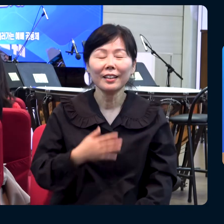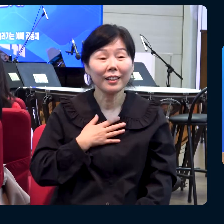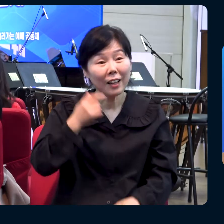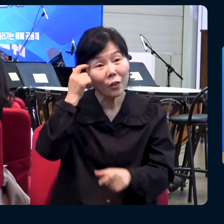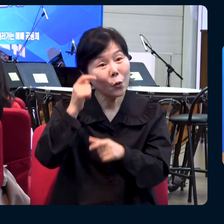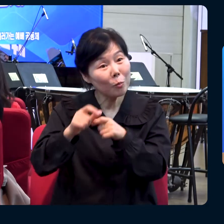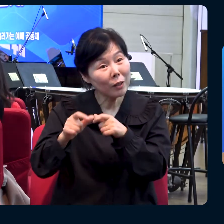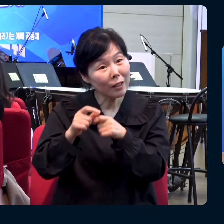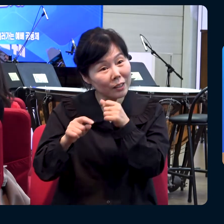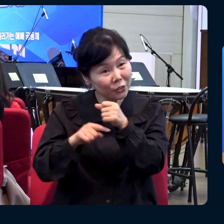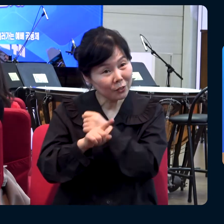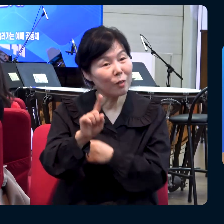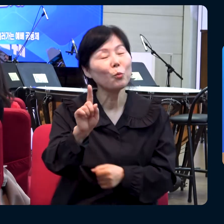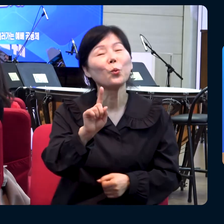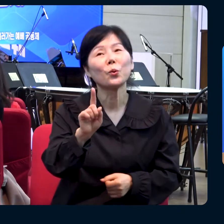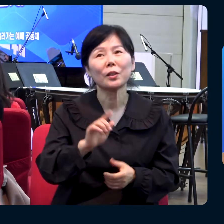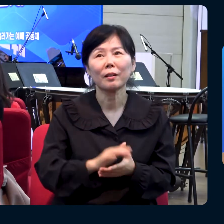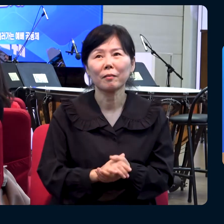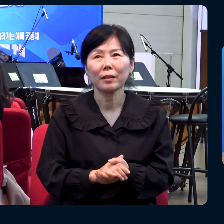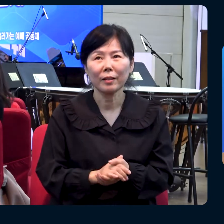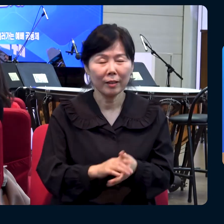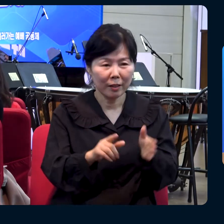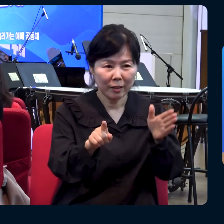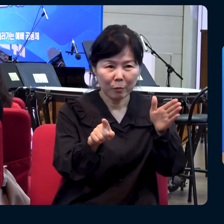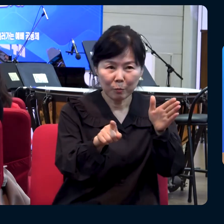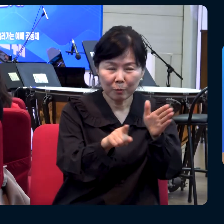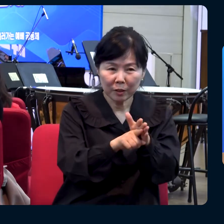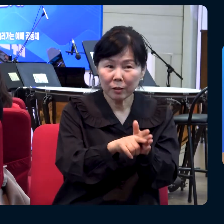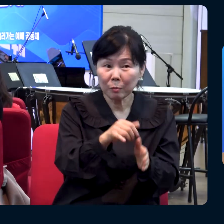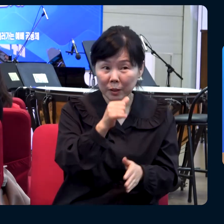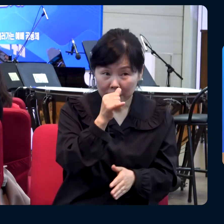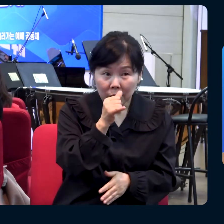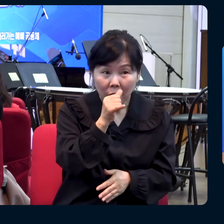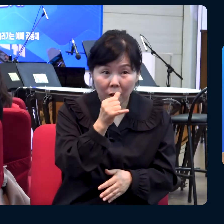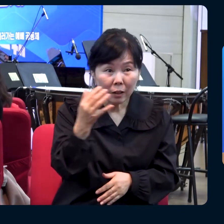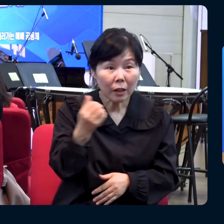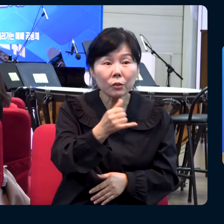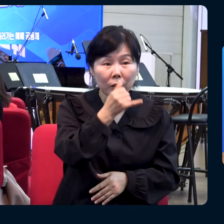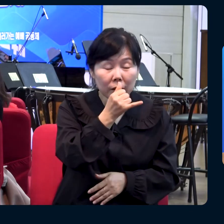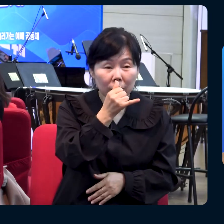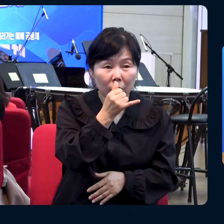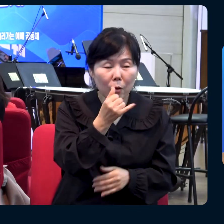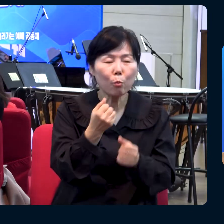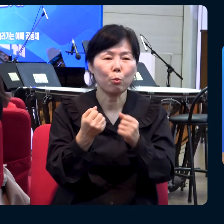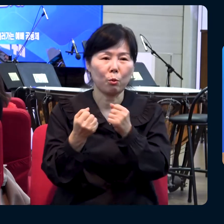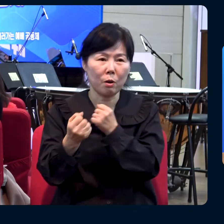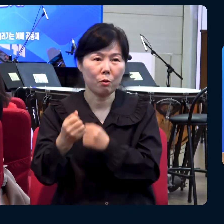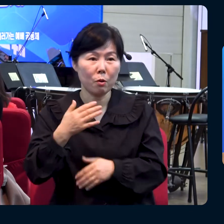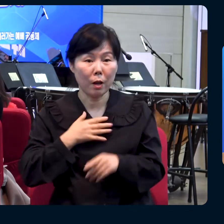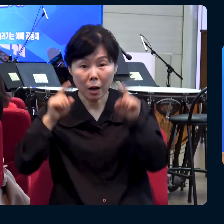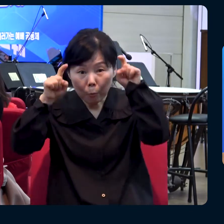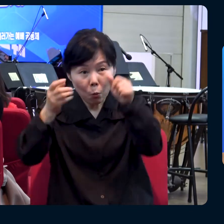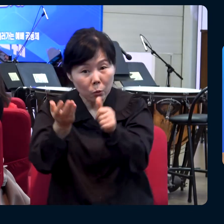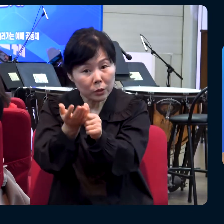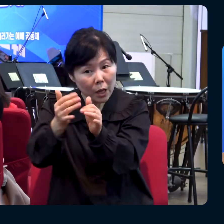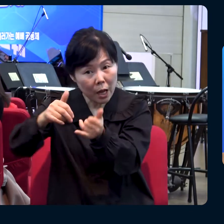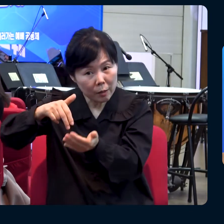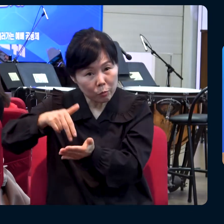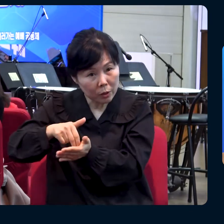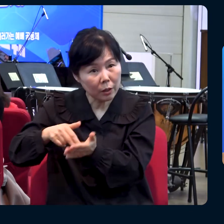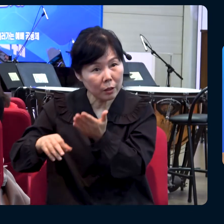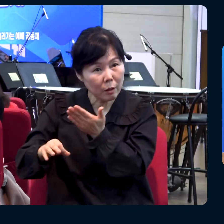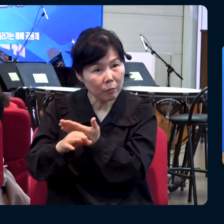제가 고민하는 이유는 믿음이 있더라 할지라도 내가 만약에